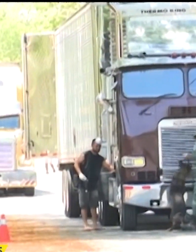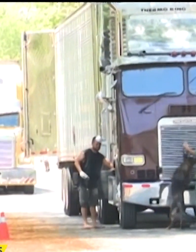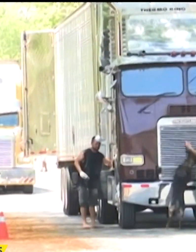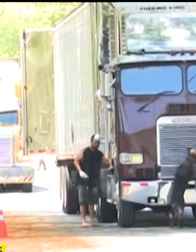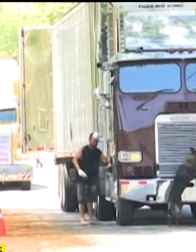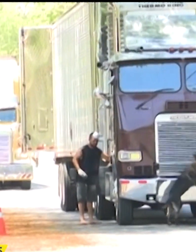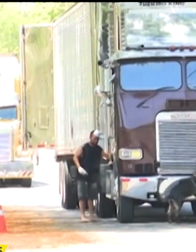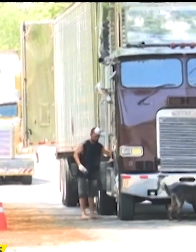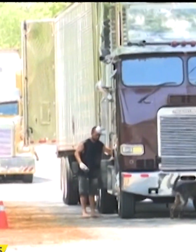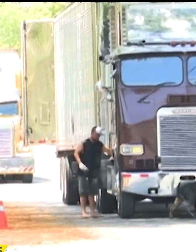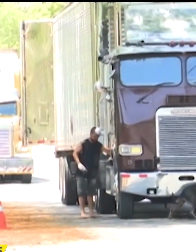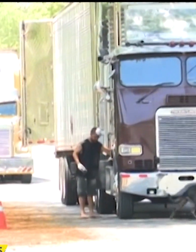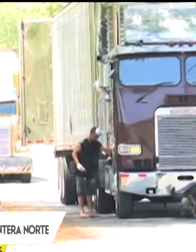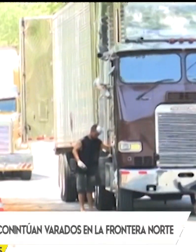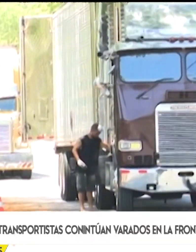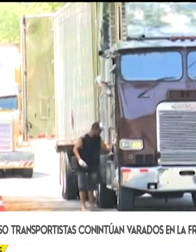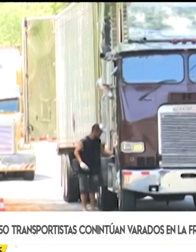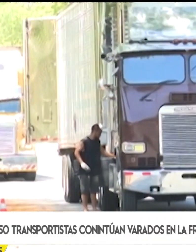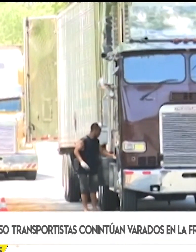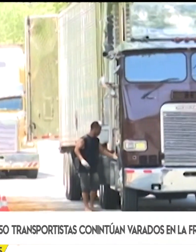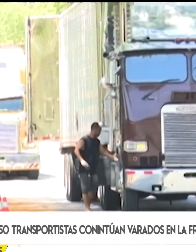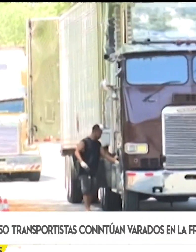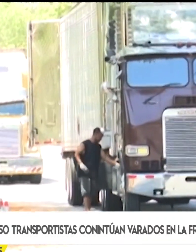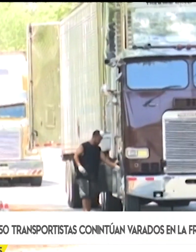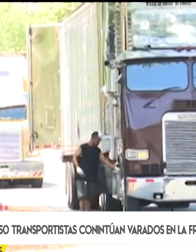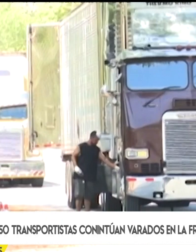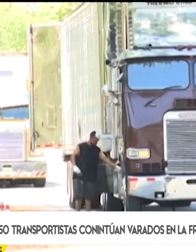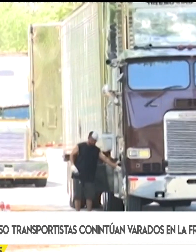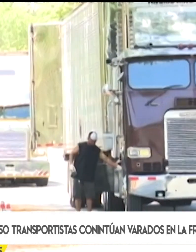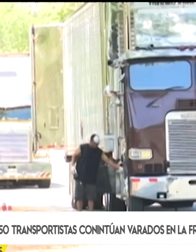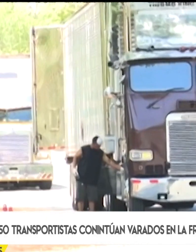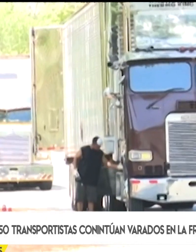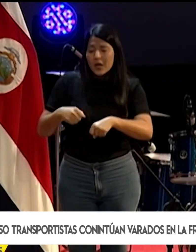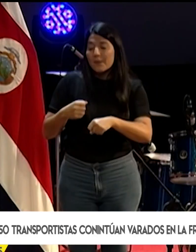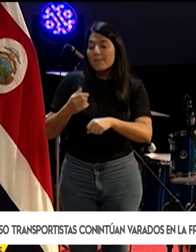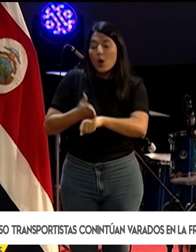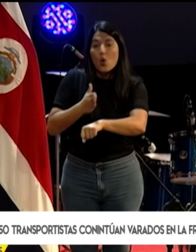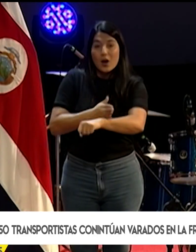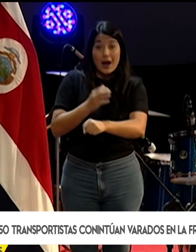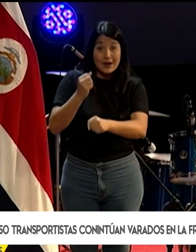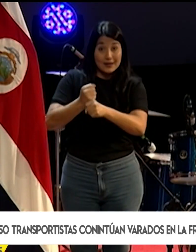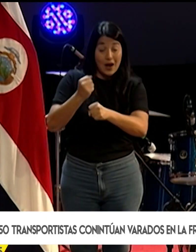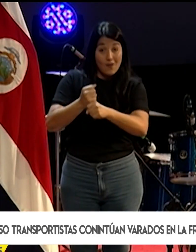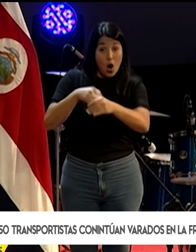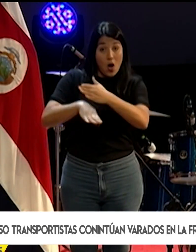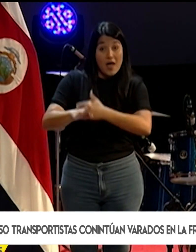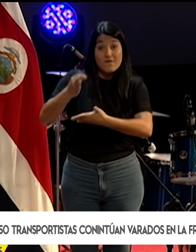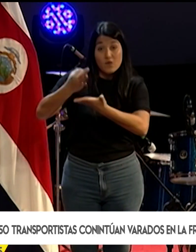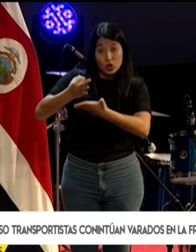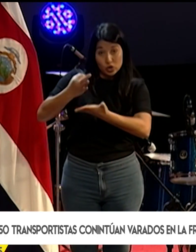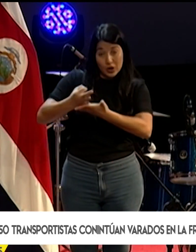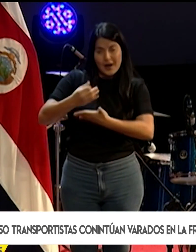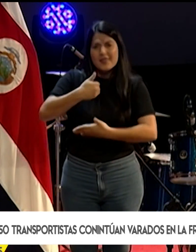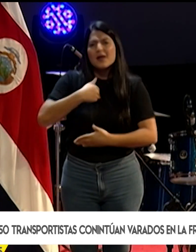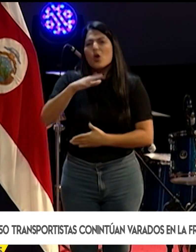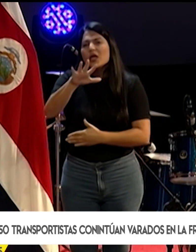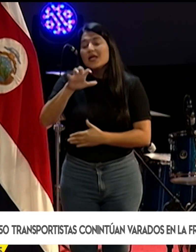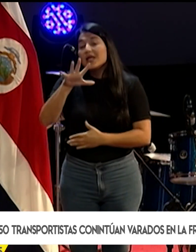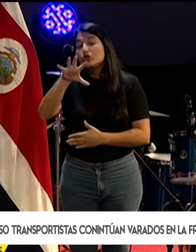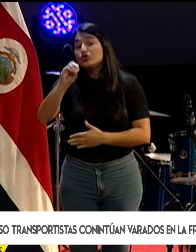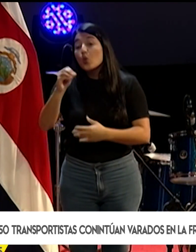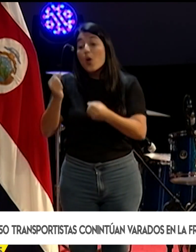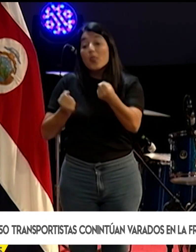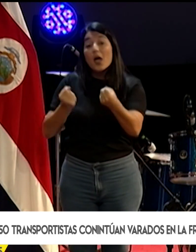transportistas varados en el territorio costarricense que no pueden avanzar hacia Nicaragua. Tenemos más de 550